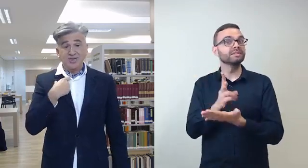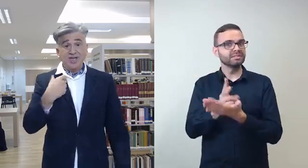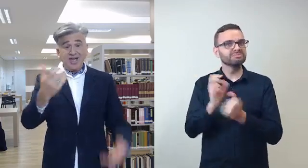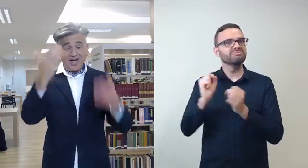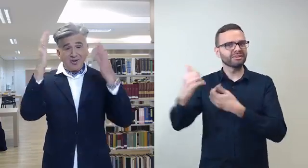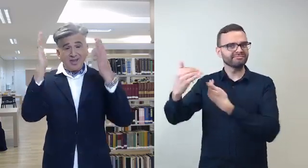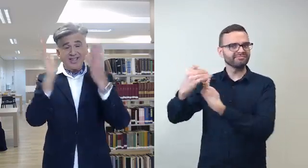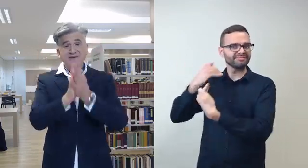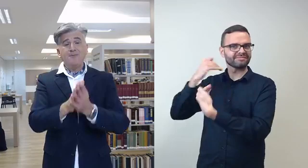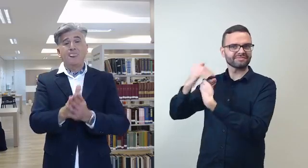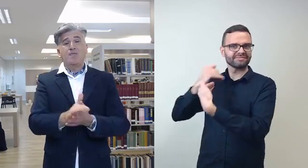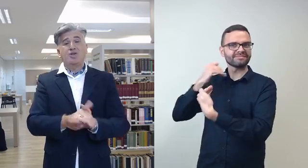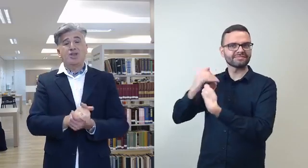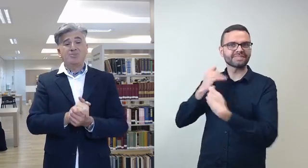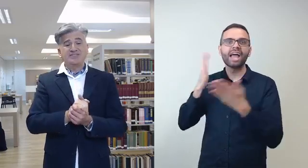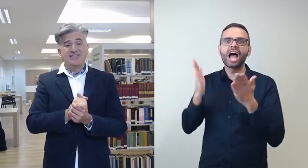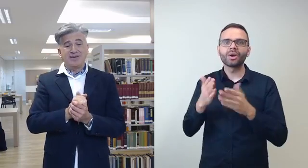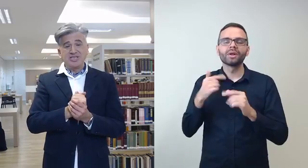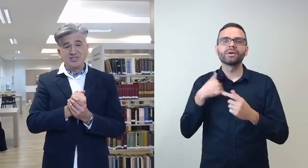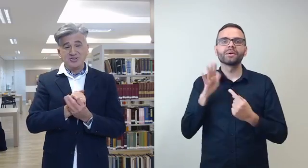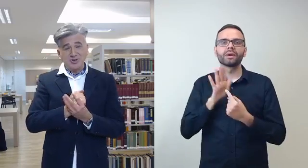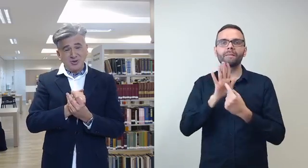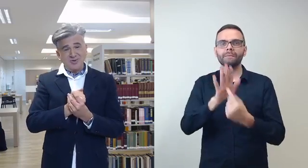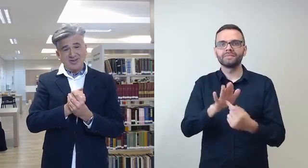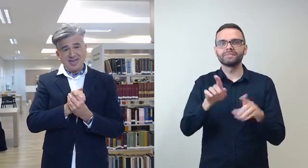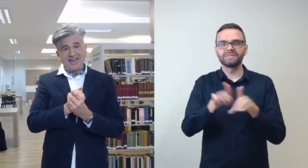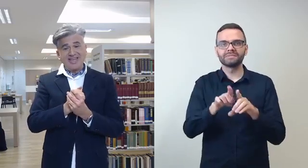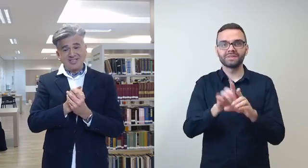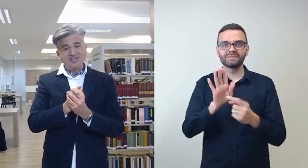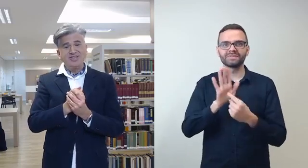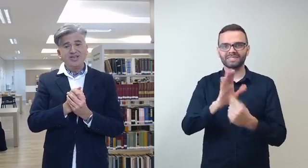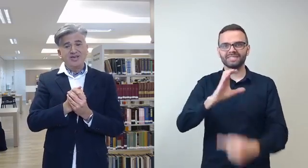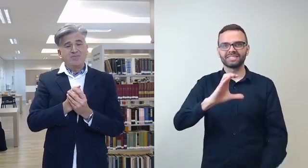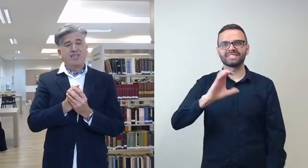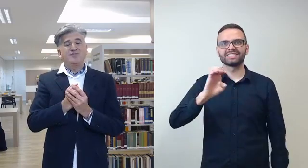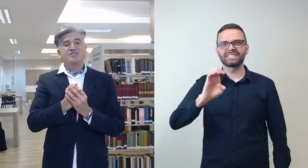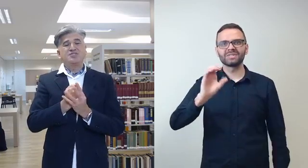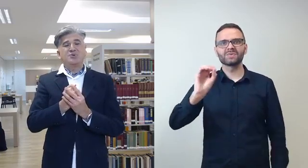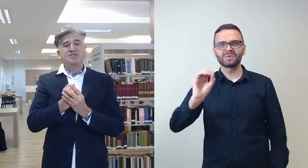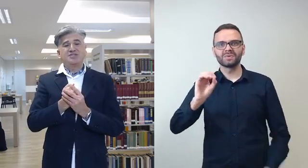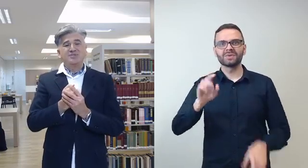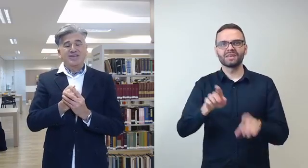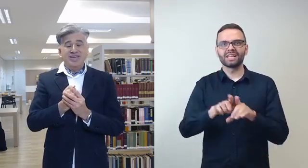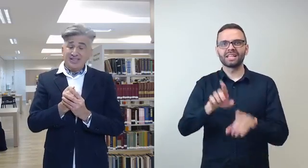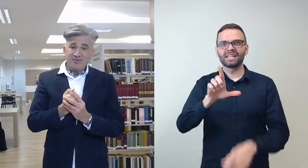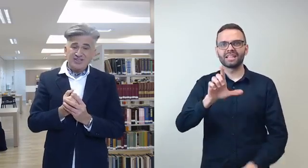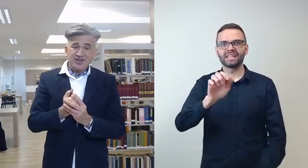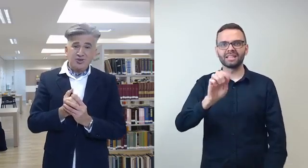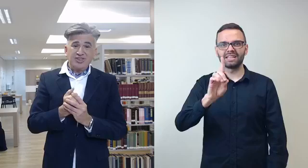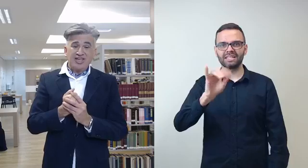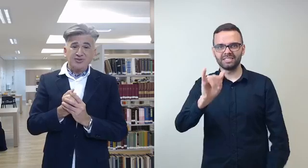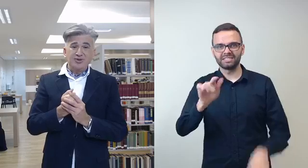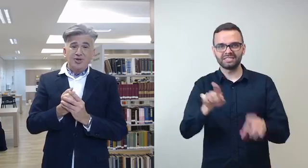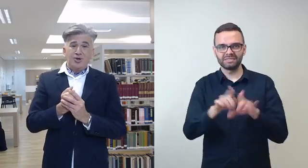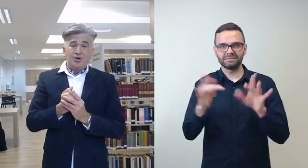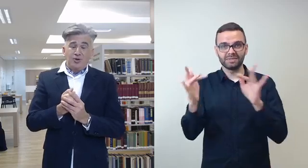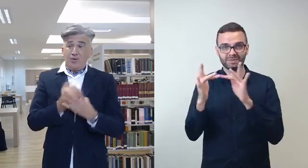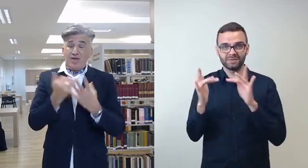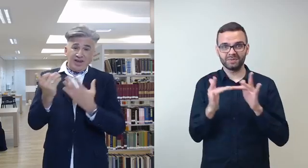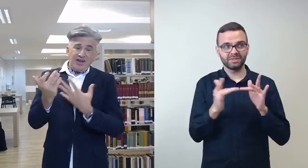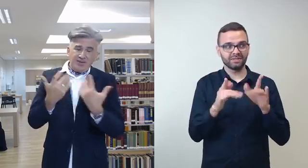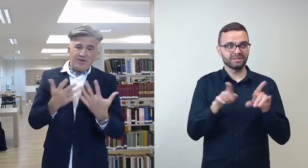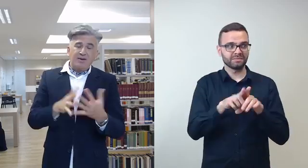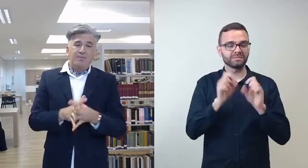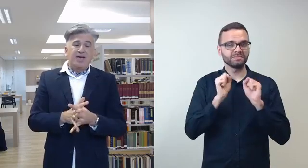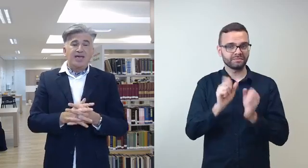corrijam. Agora, então, eu quero apresentar a minha CEO, a Leide, para que vocês possam, então, fazer contato com